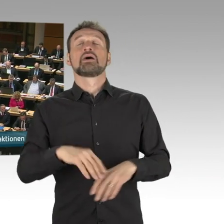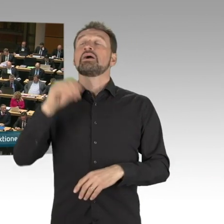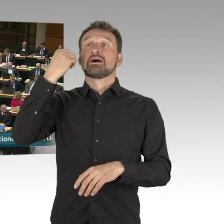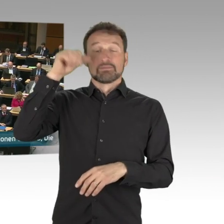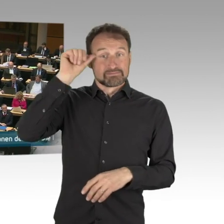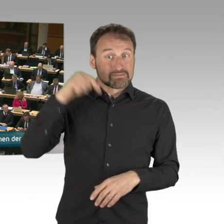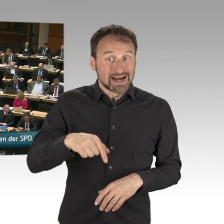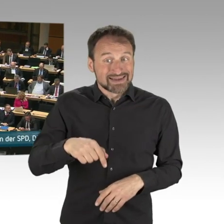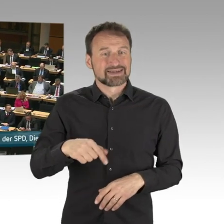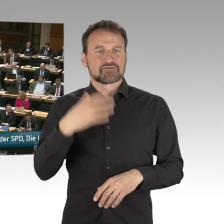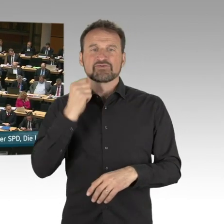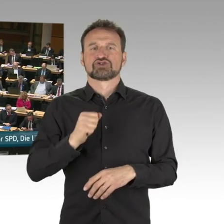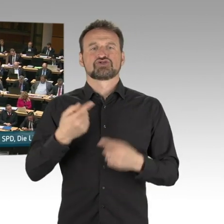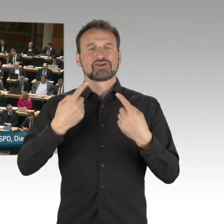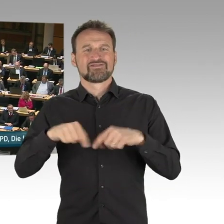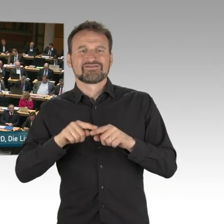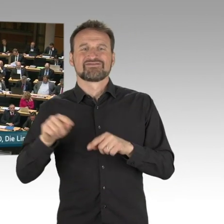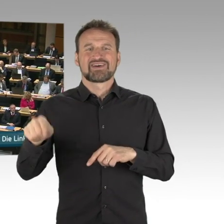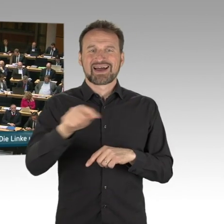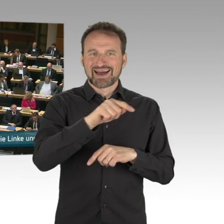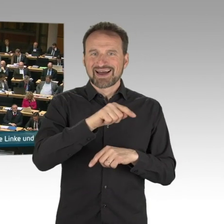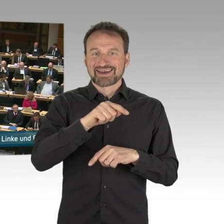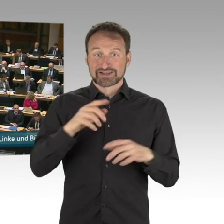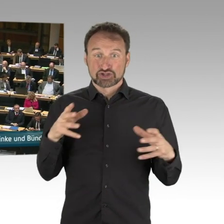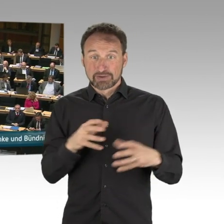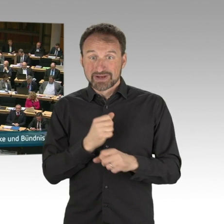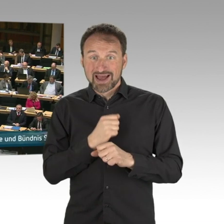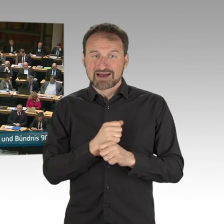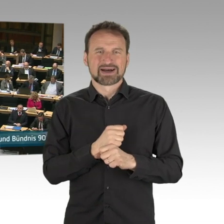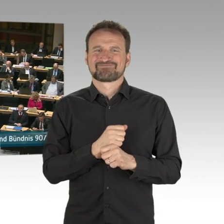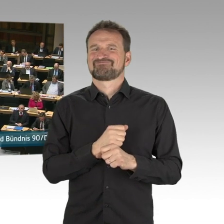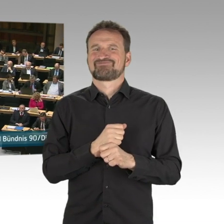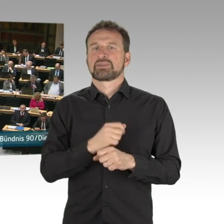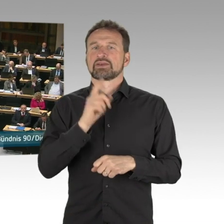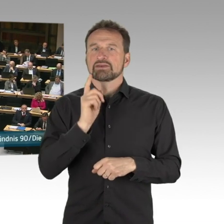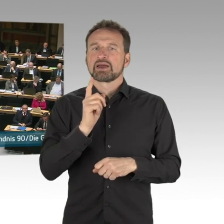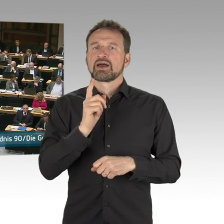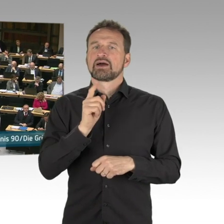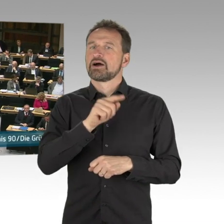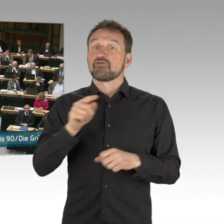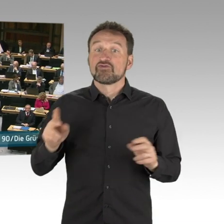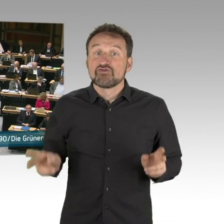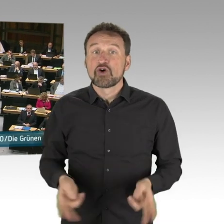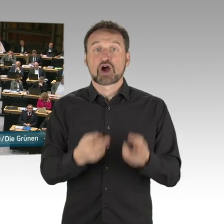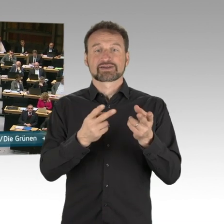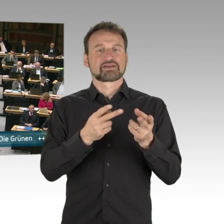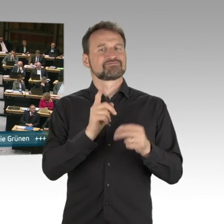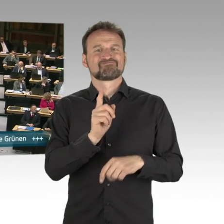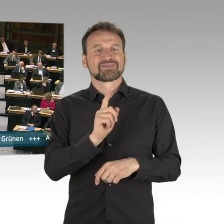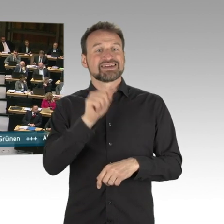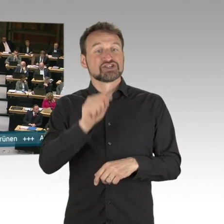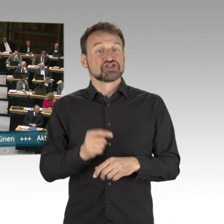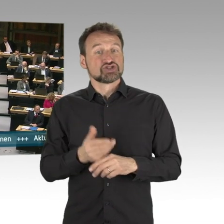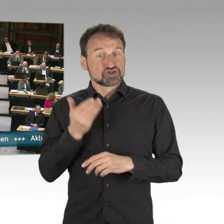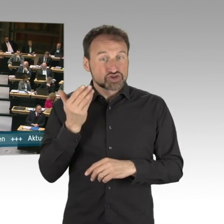Ich gebe Frau Seibelt durchaus recht. Ich finde, hier könnten sich die anderen Senatsverwaltungen ruhig mal abschreiben von der Kulturverwaltung. Vielleicht können wir das